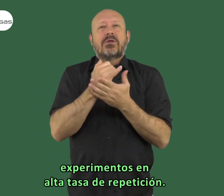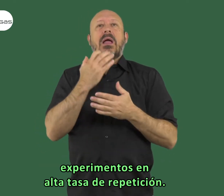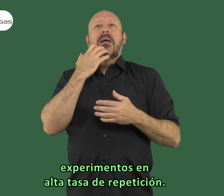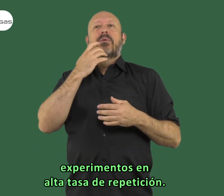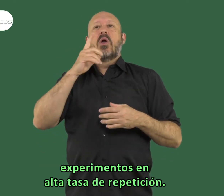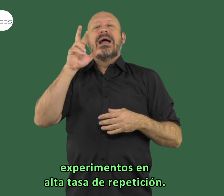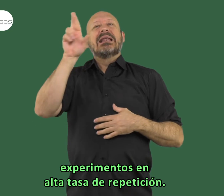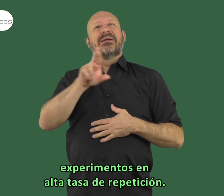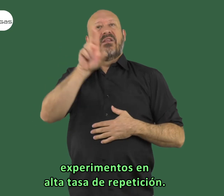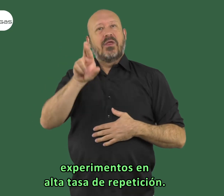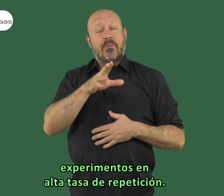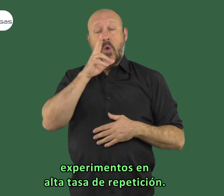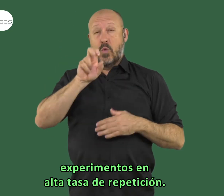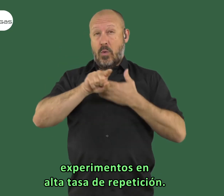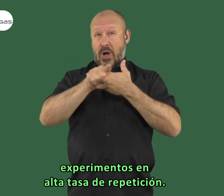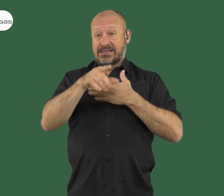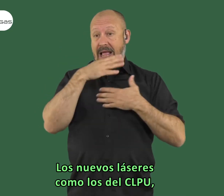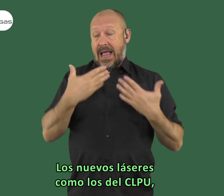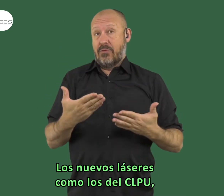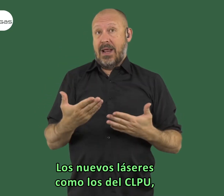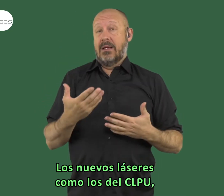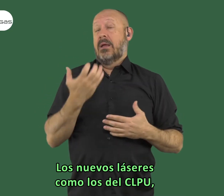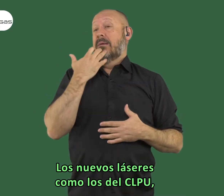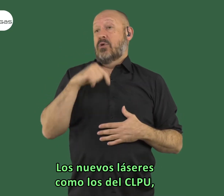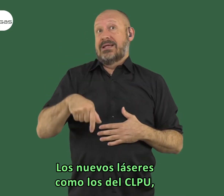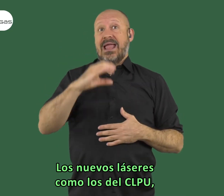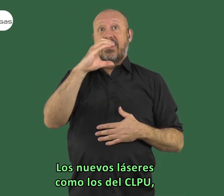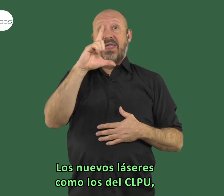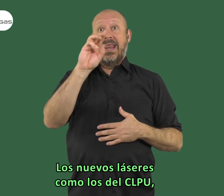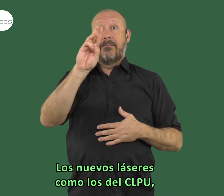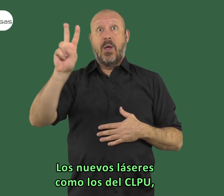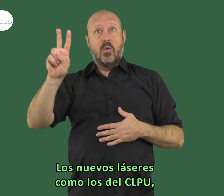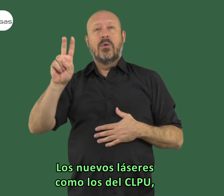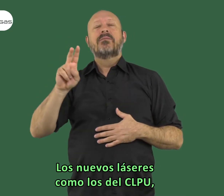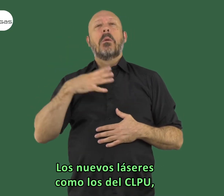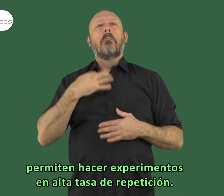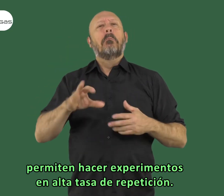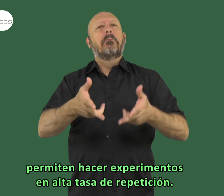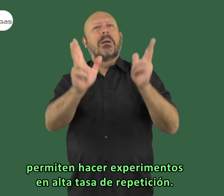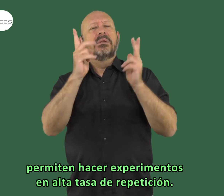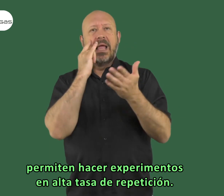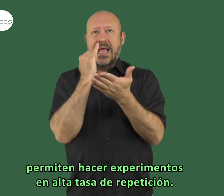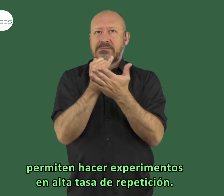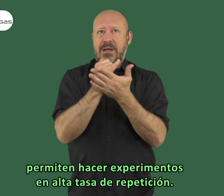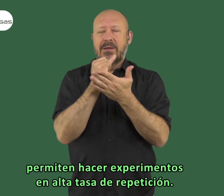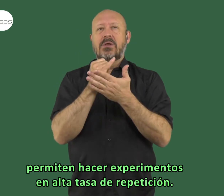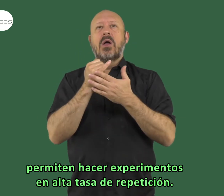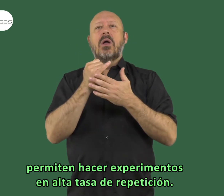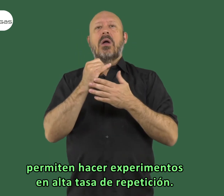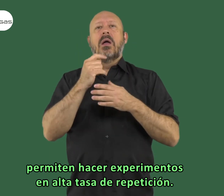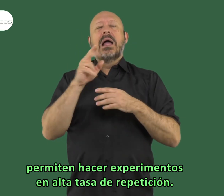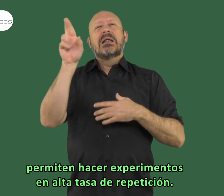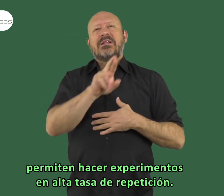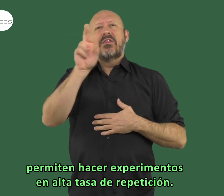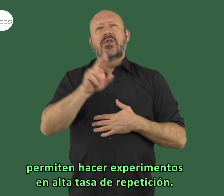hacer experimentos en alta tasa de repetición. Los nuevos láseres que han nacido, los láseres como los de CLPU, permiten de hacer